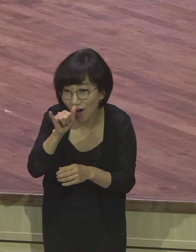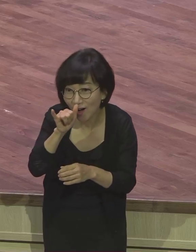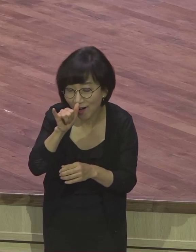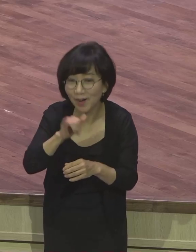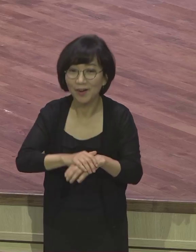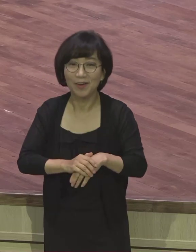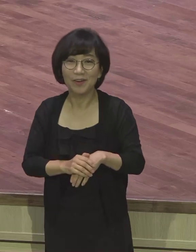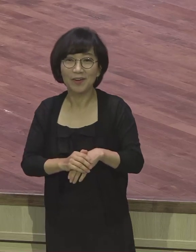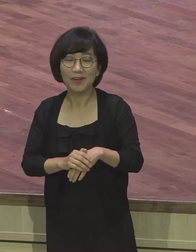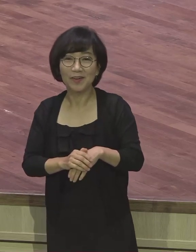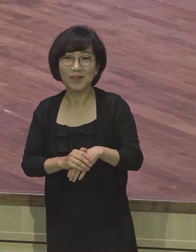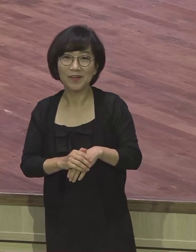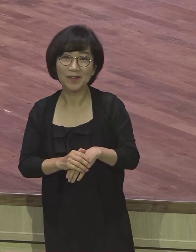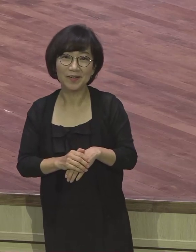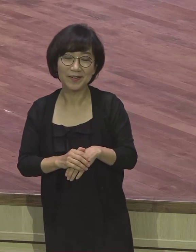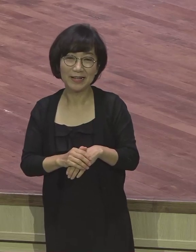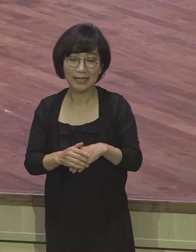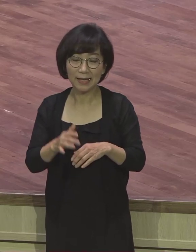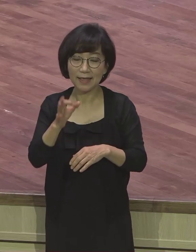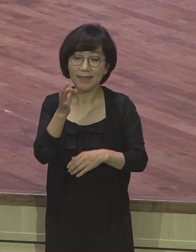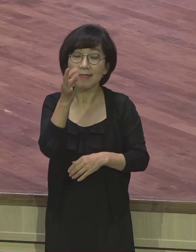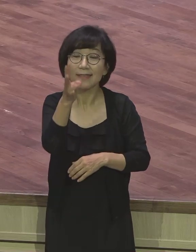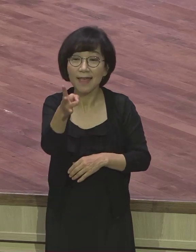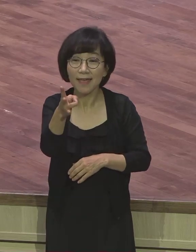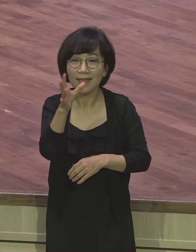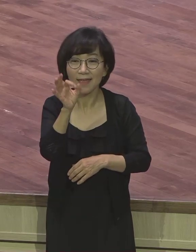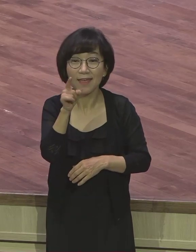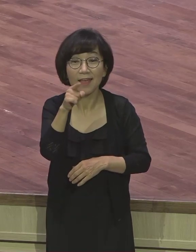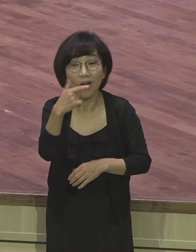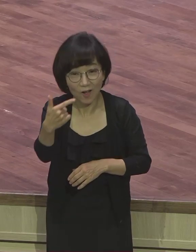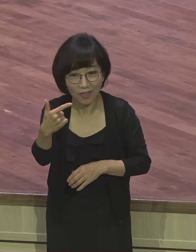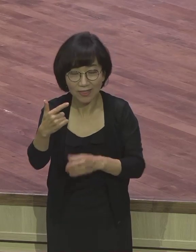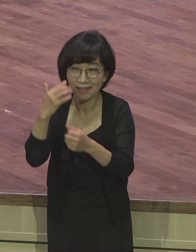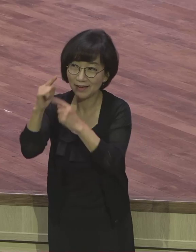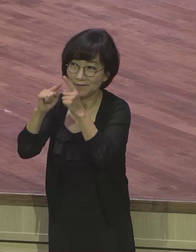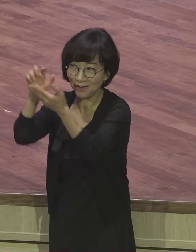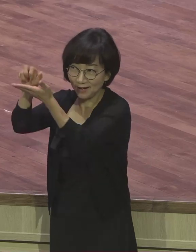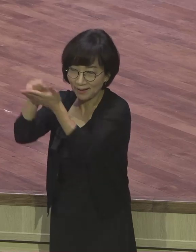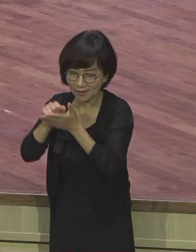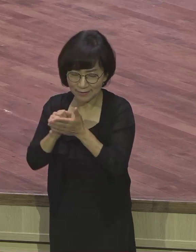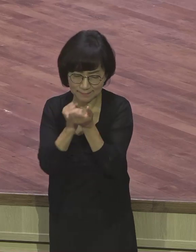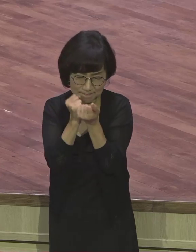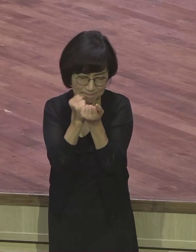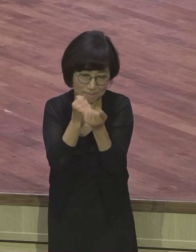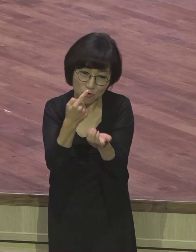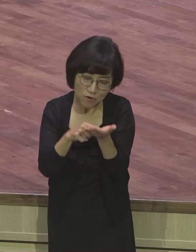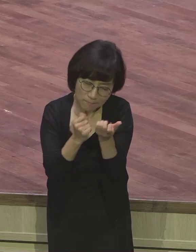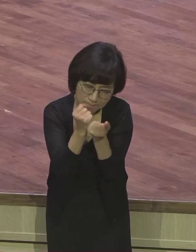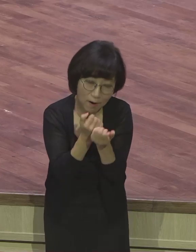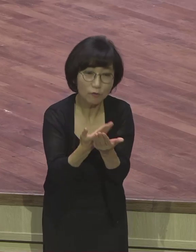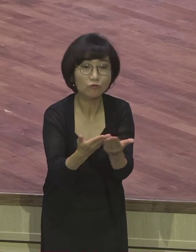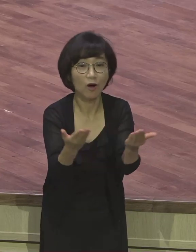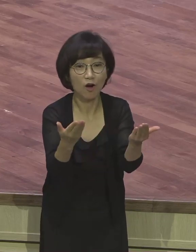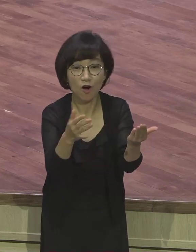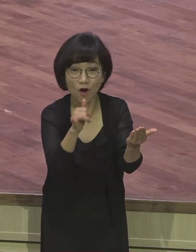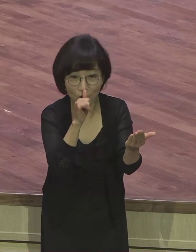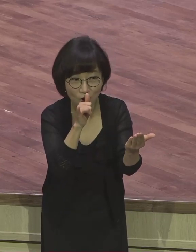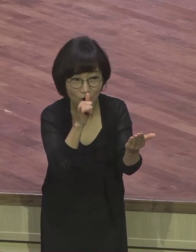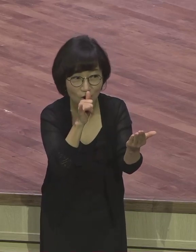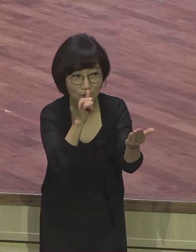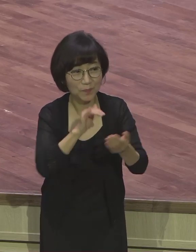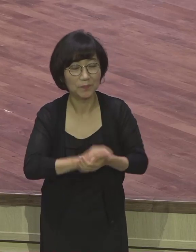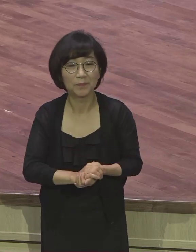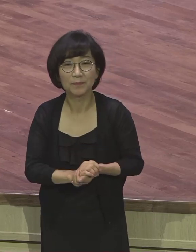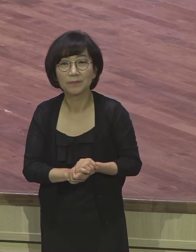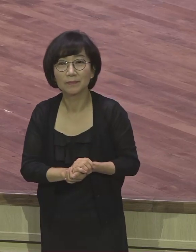사람들도 마찬가지 이 예언의 은사 있는 사람이에요. 말씀을 풀어서 잘 설명해 주니까 그 사람 감동을 받고 은혜를 받는 사람이 있잖아요.